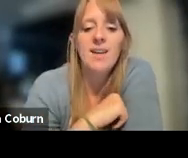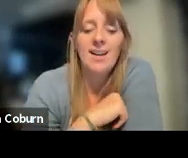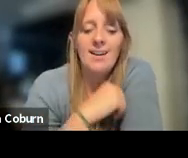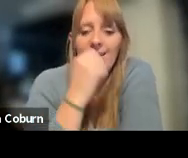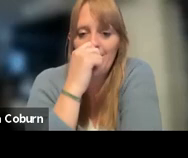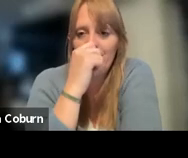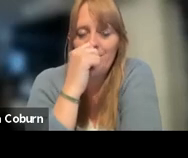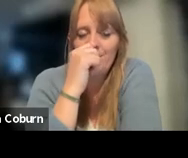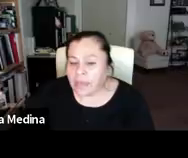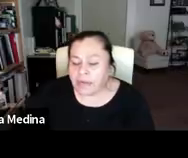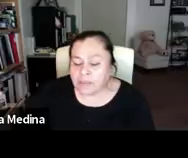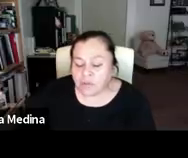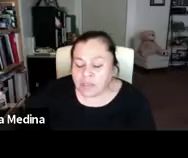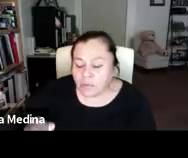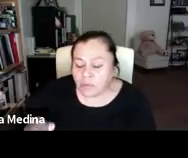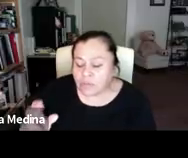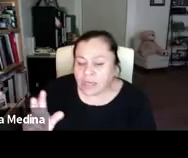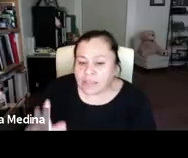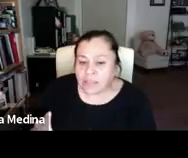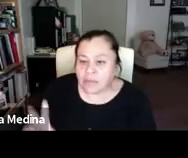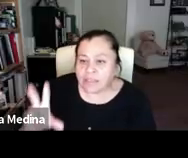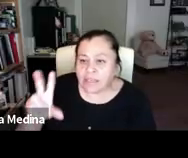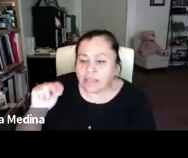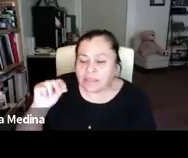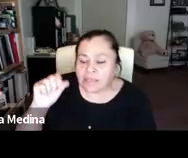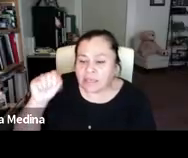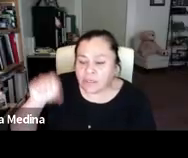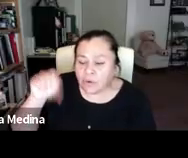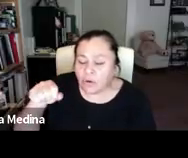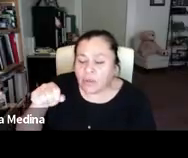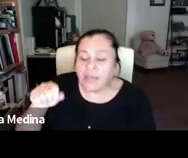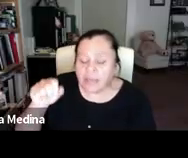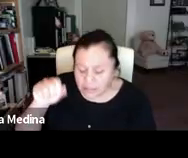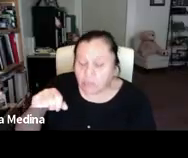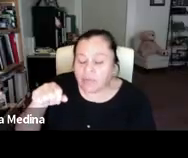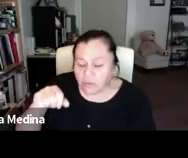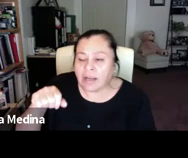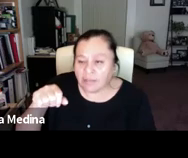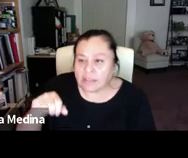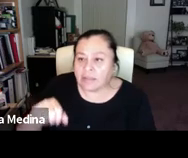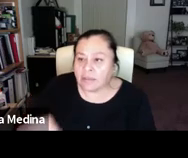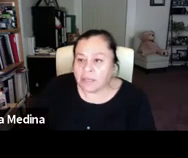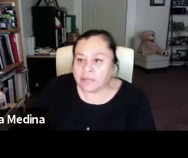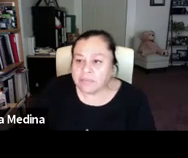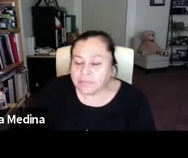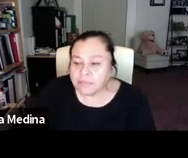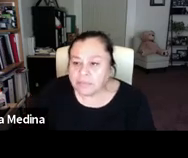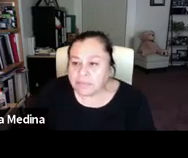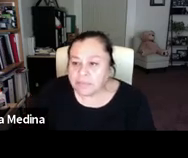with the sign. Para las personas cuando están haciendo la seña de sí y no, están moviendo la cabeza